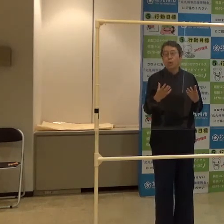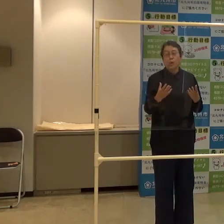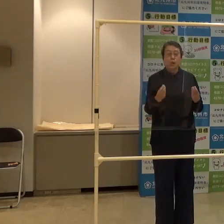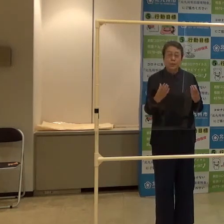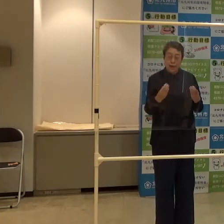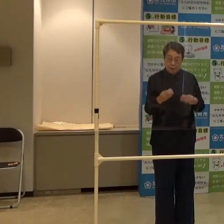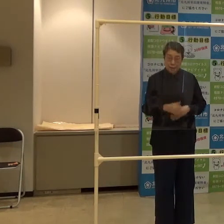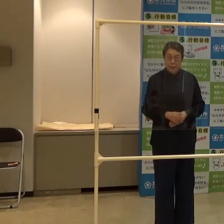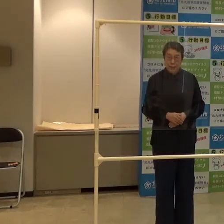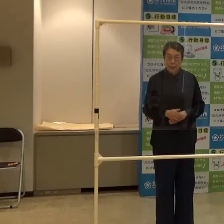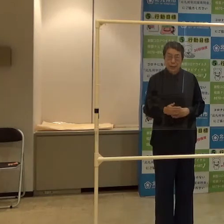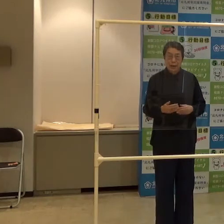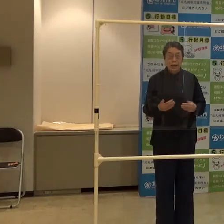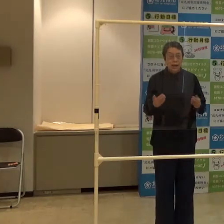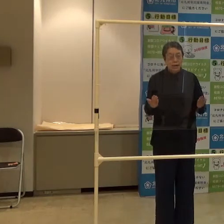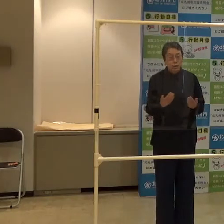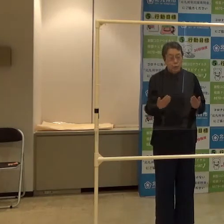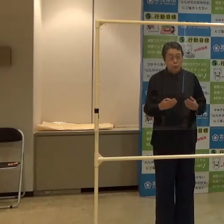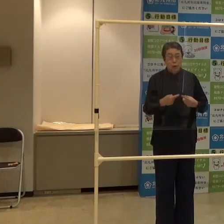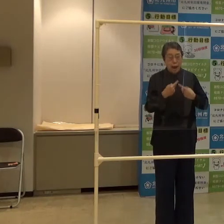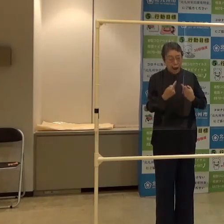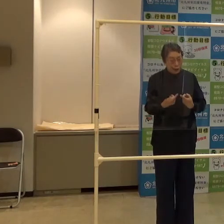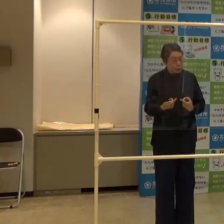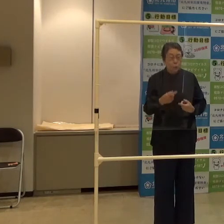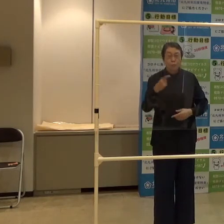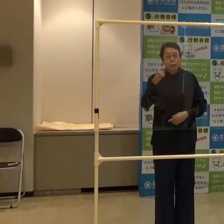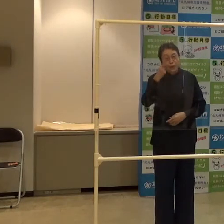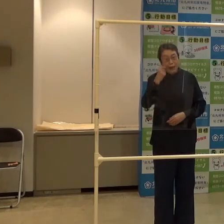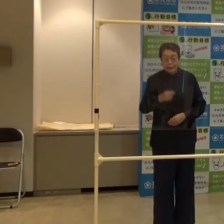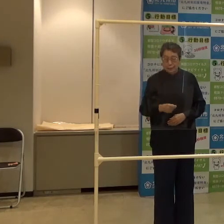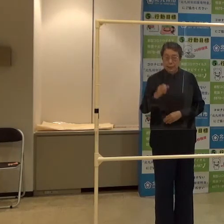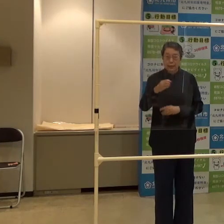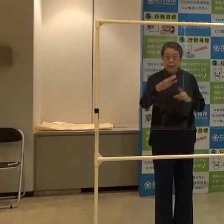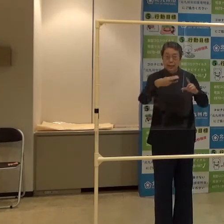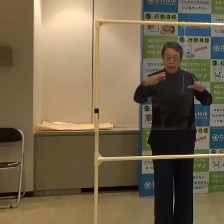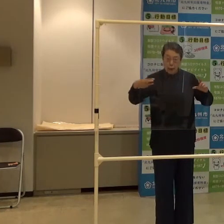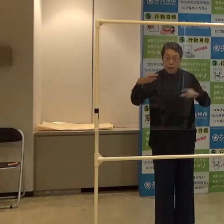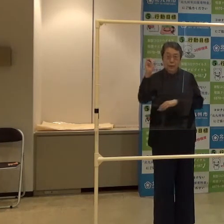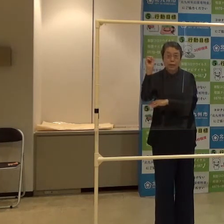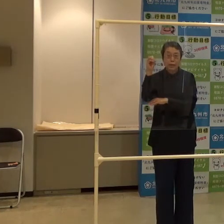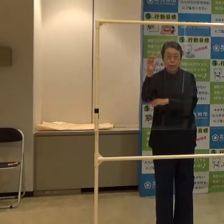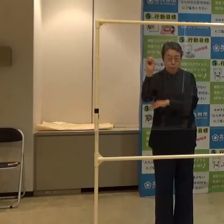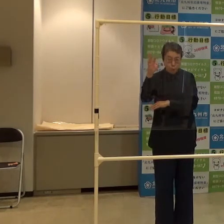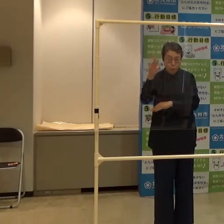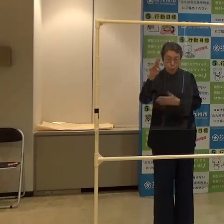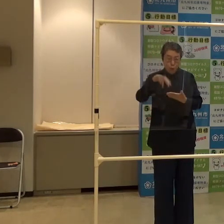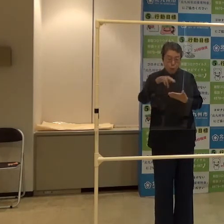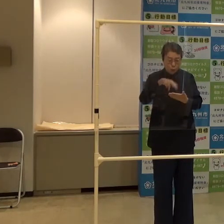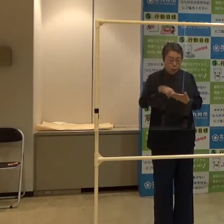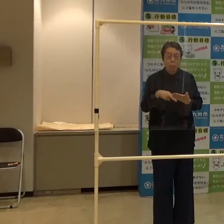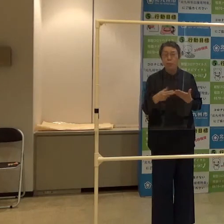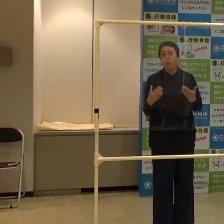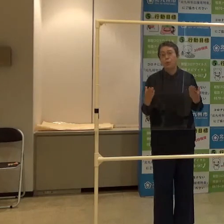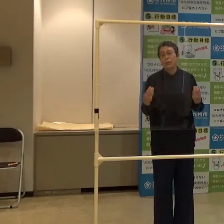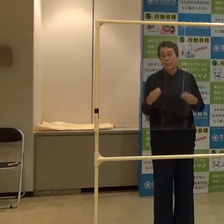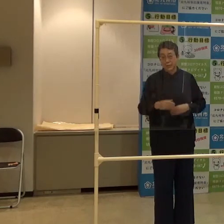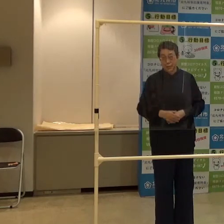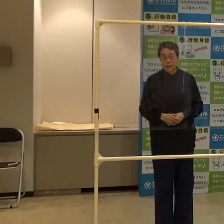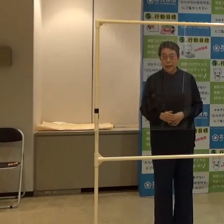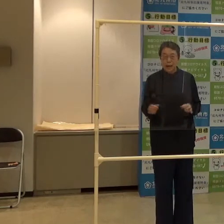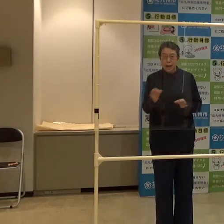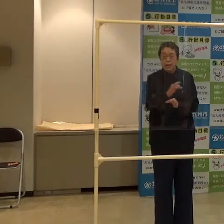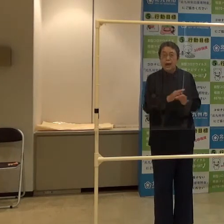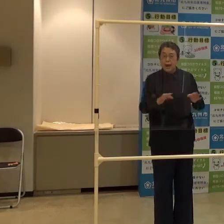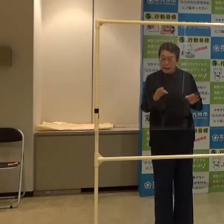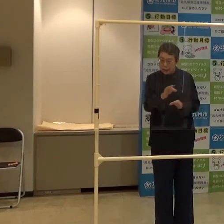下の流れが見えるとか、まあ、テレビ新聞を見てもですね、国全体の景気の動